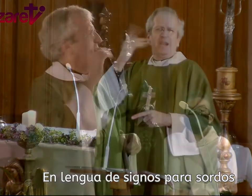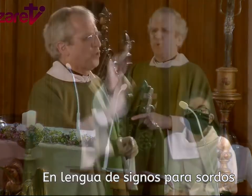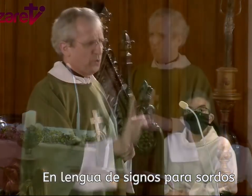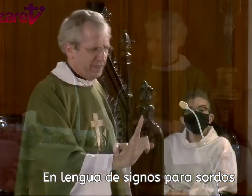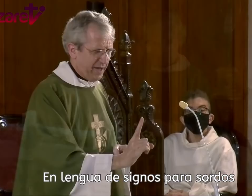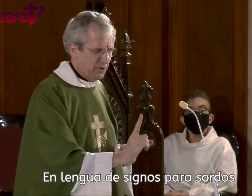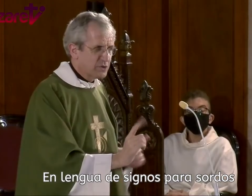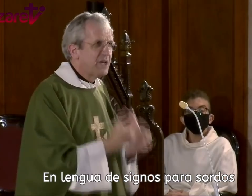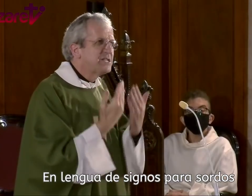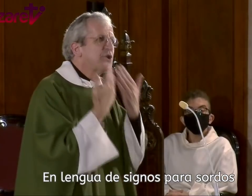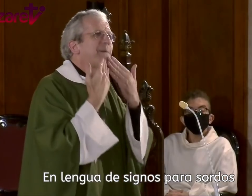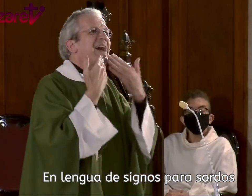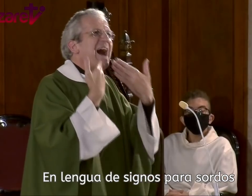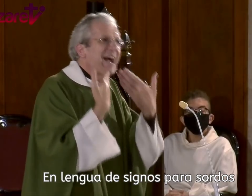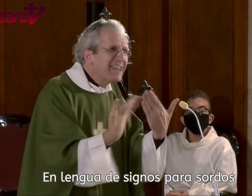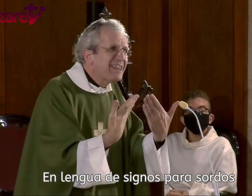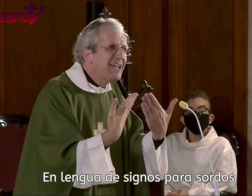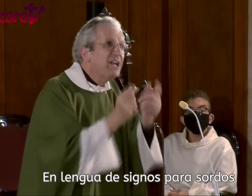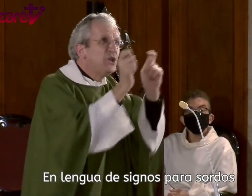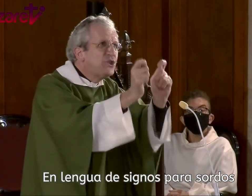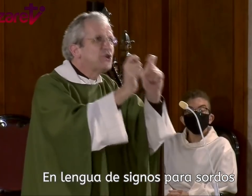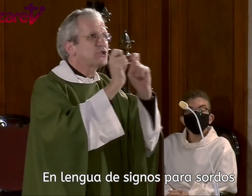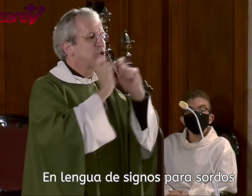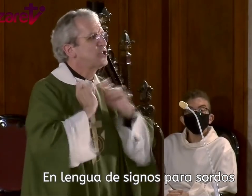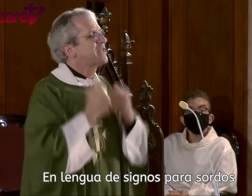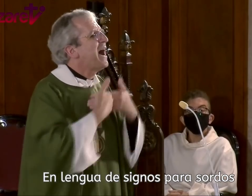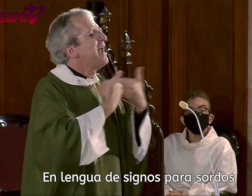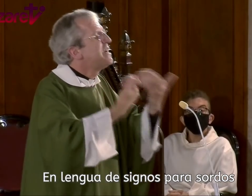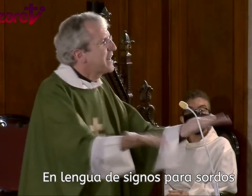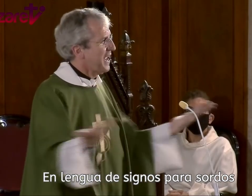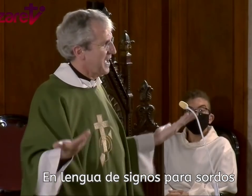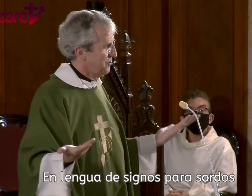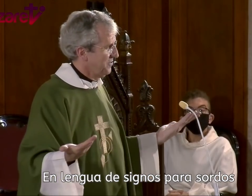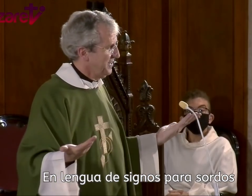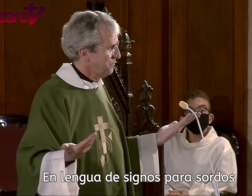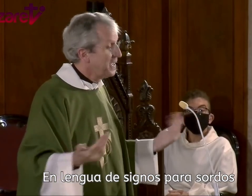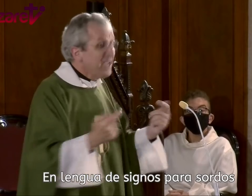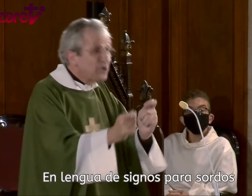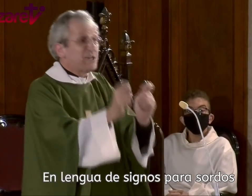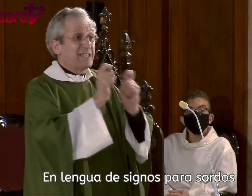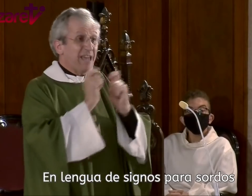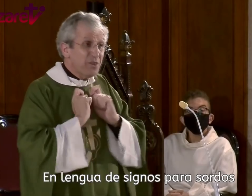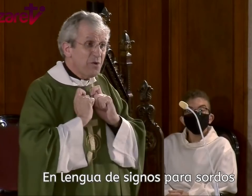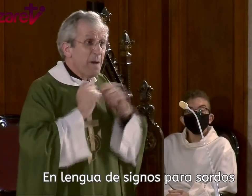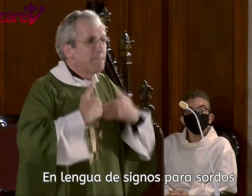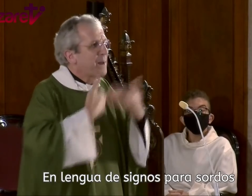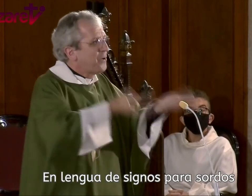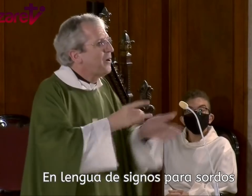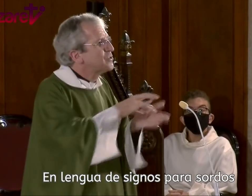enorgullecernos Sino para agradecer Dios nos ha regalado Y nos las ha dado Para ponerlos